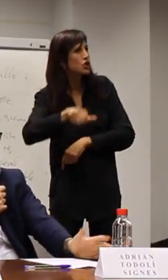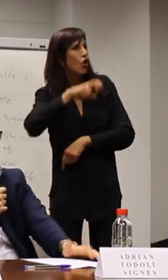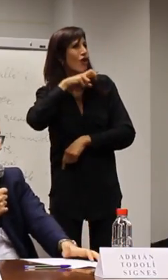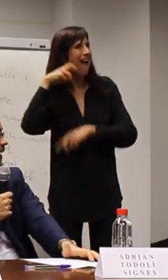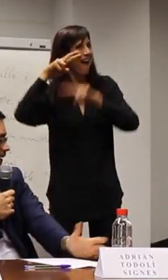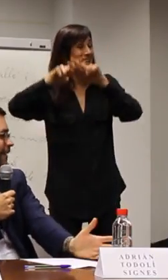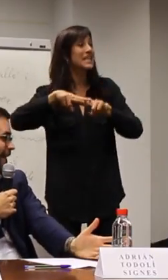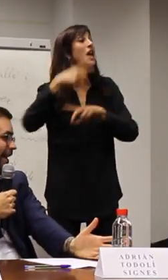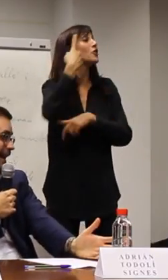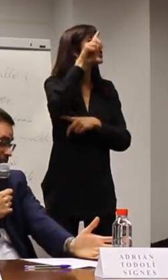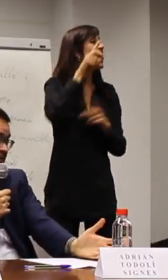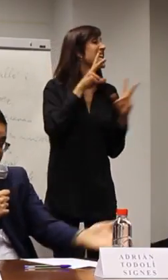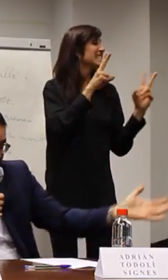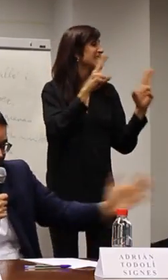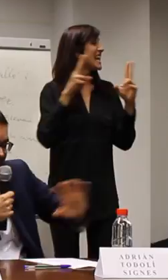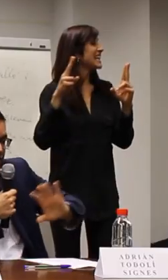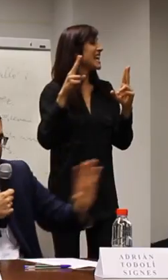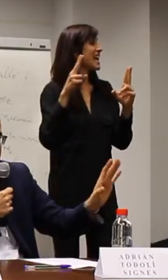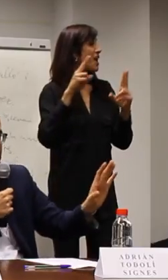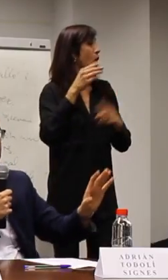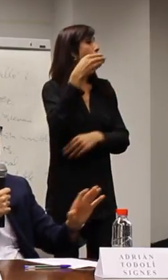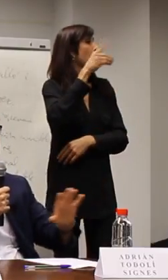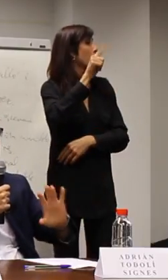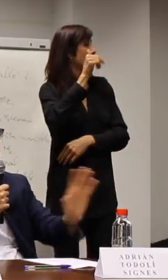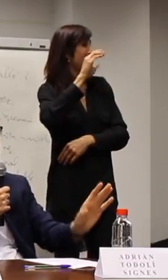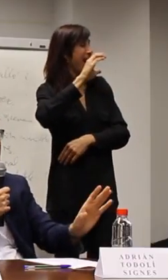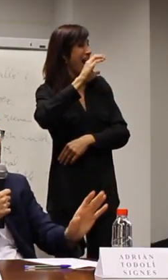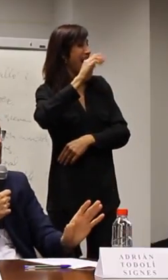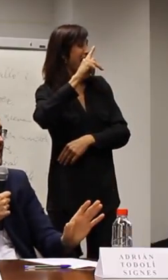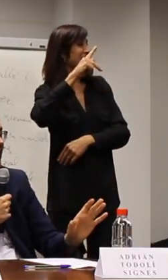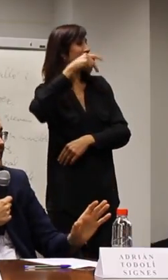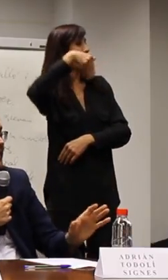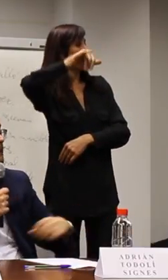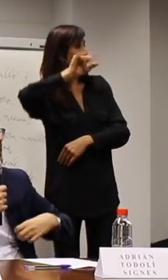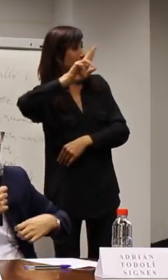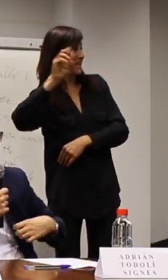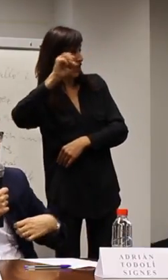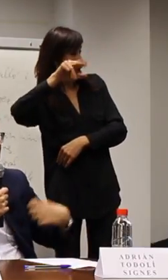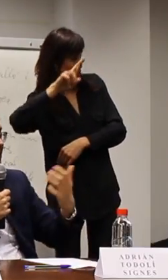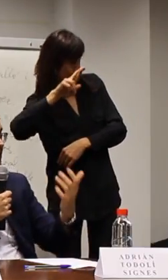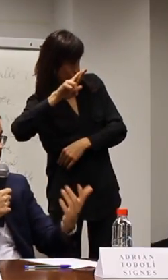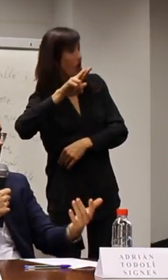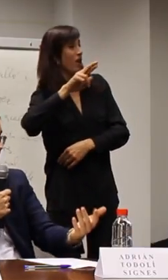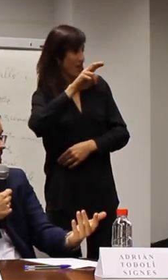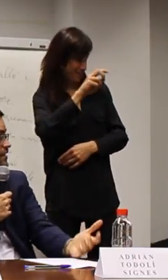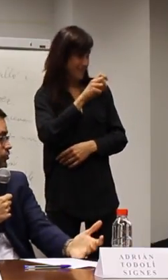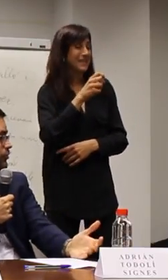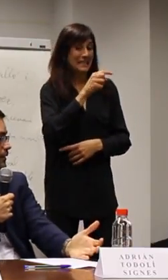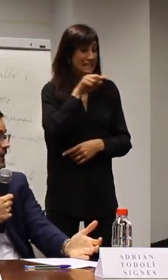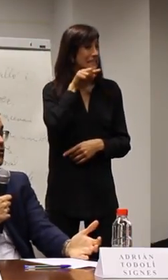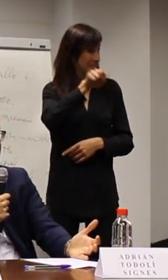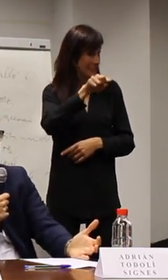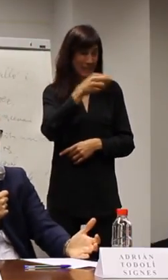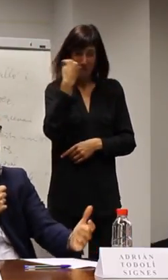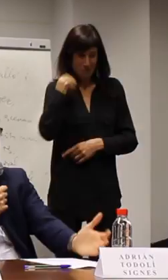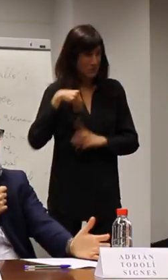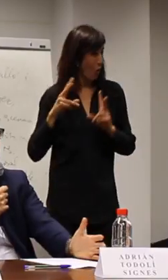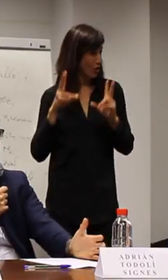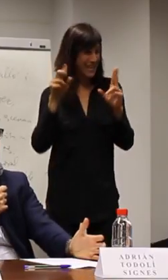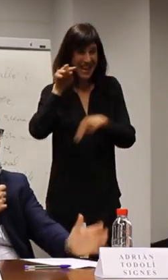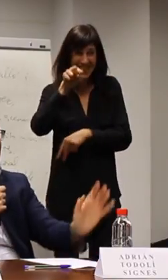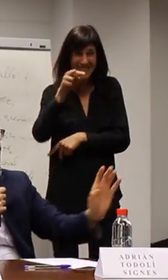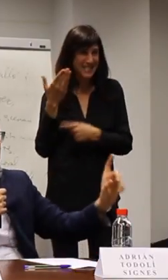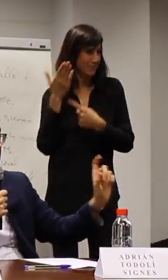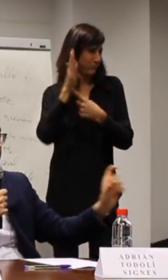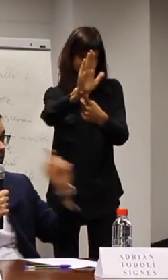¿no? Pues yo creo que no hace falta mucho más que explique, pero realmente es eso. Entonces, claro, ahí tenemos